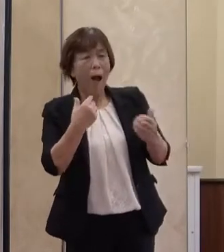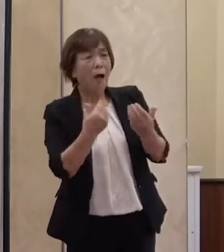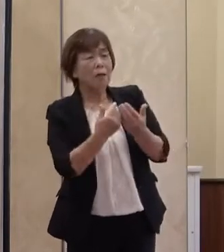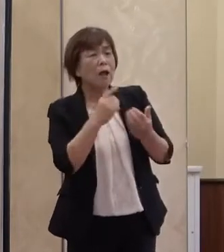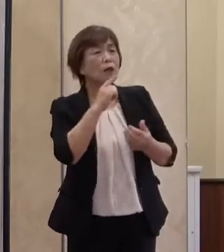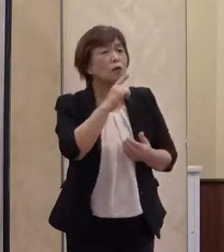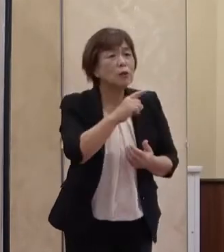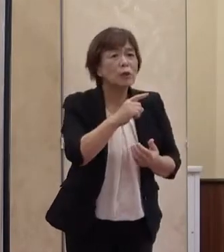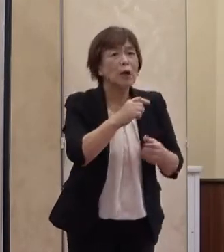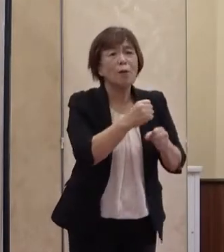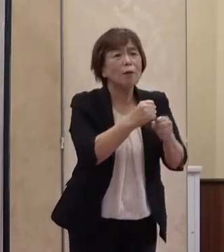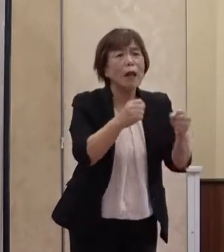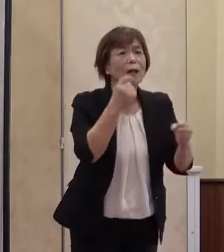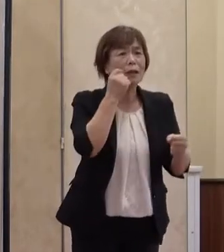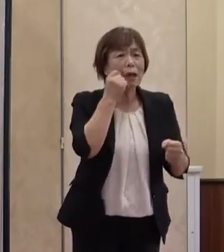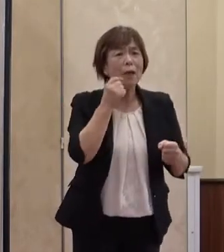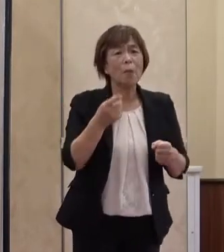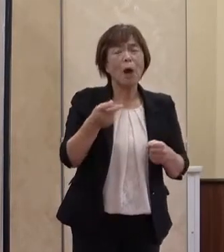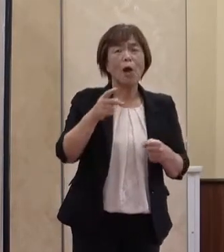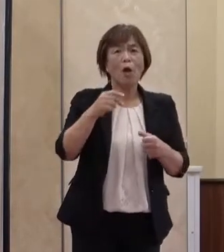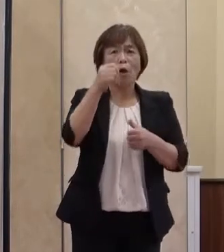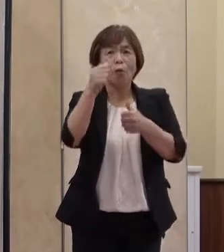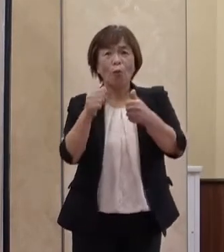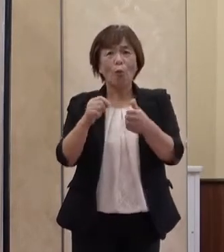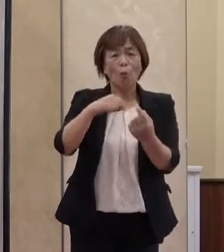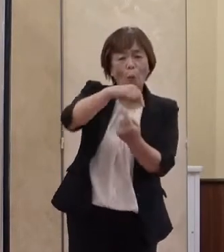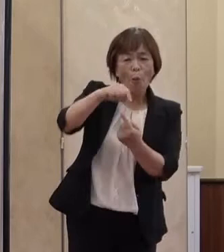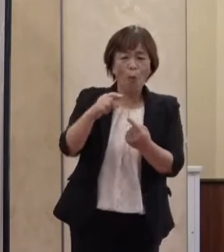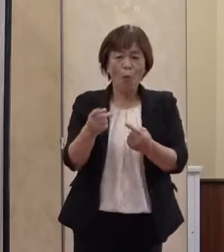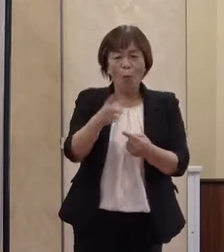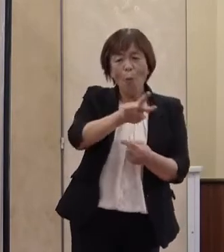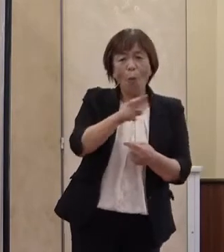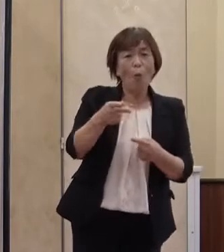できないです。でコロコロこう変わったらやっぱりできないし、